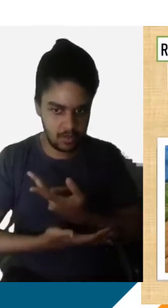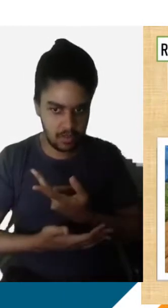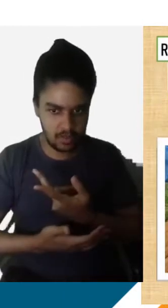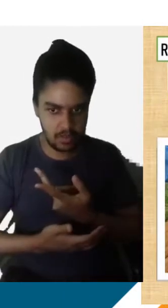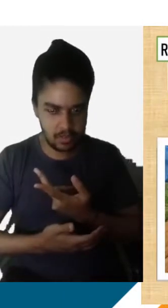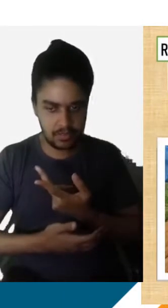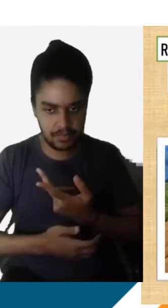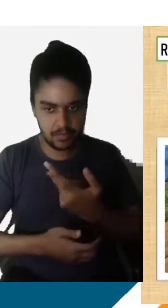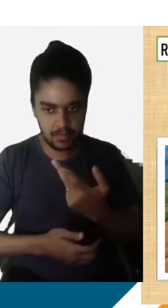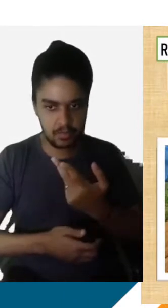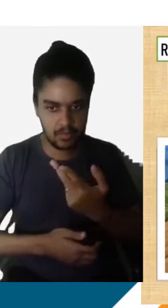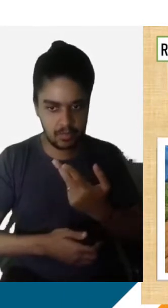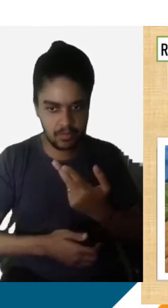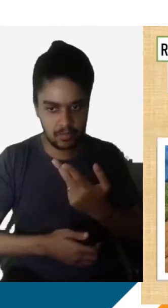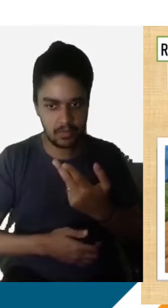ocorre quando há